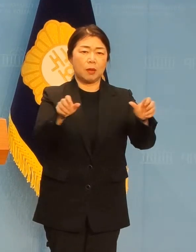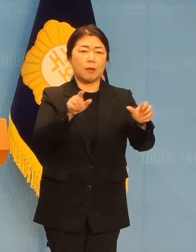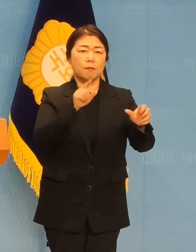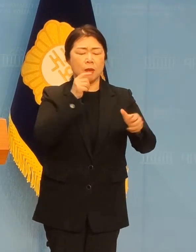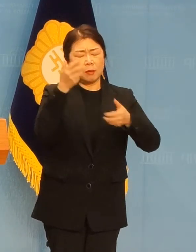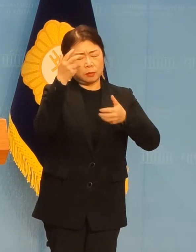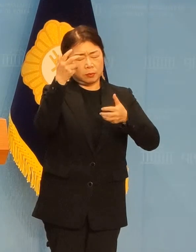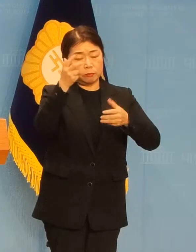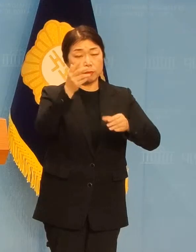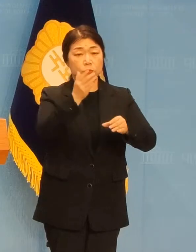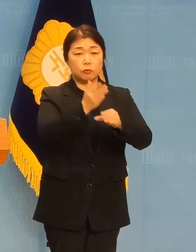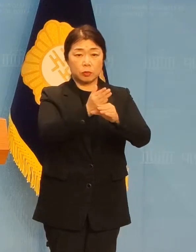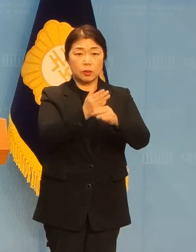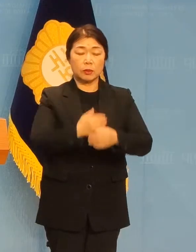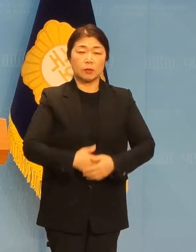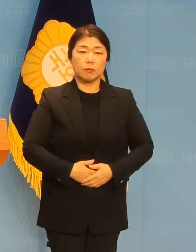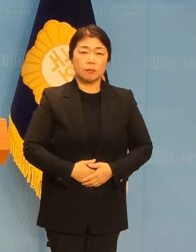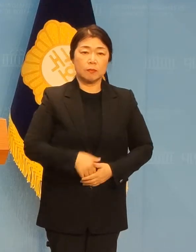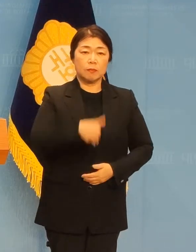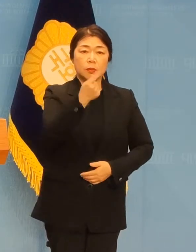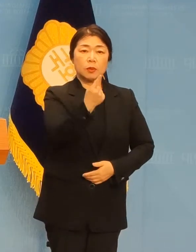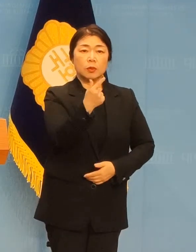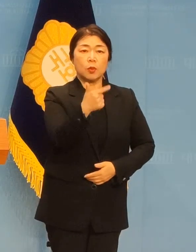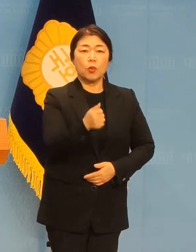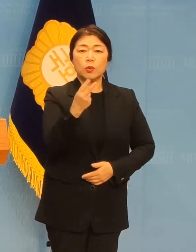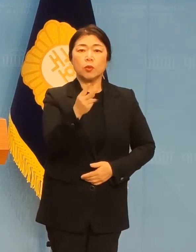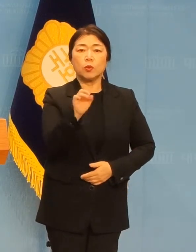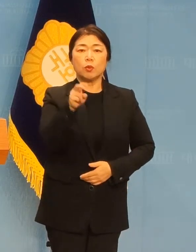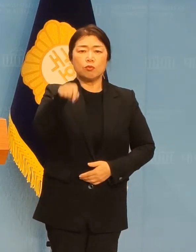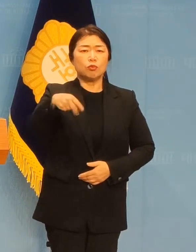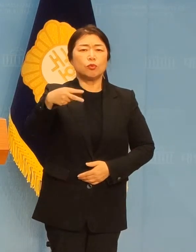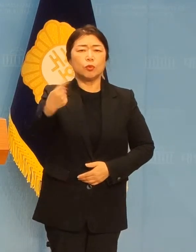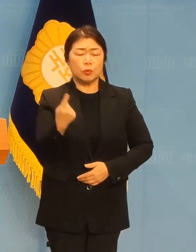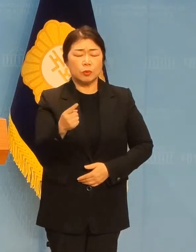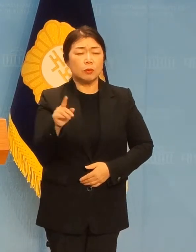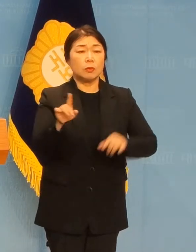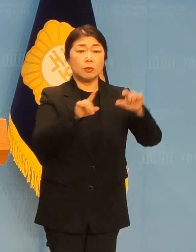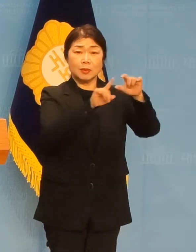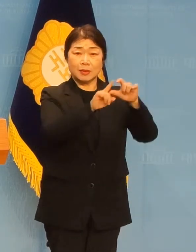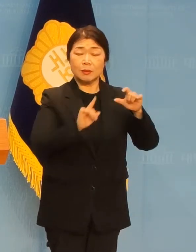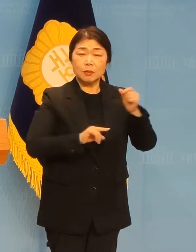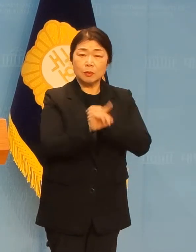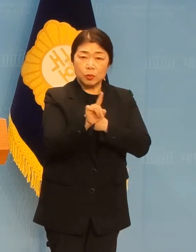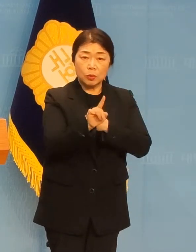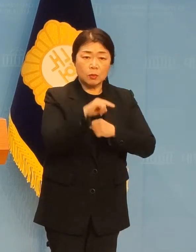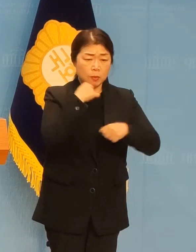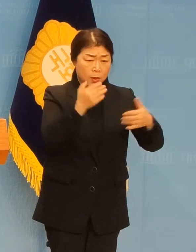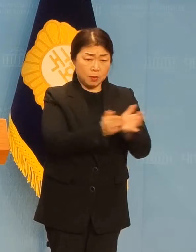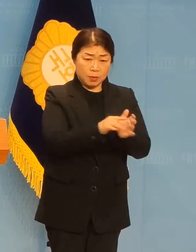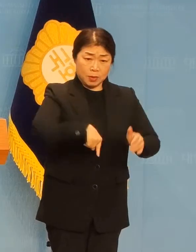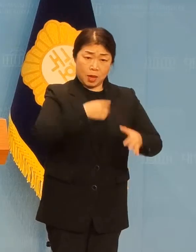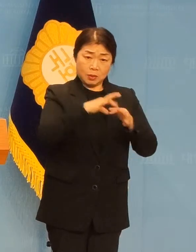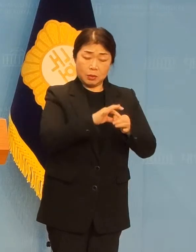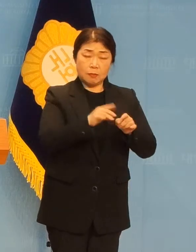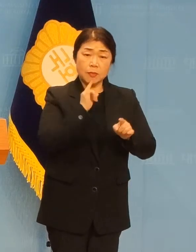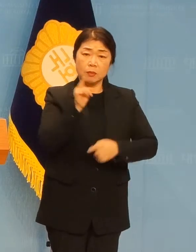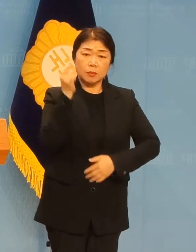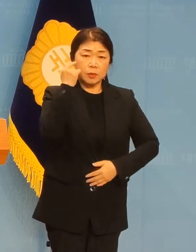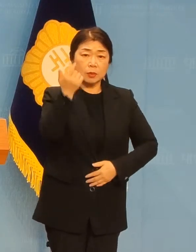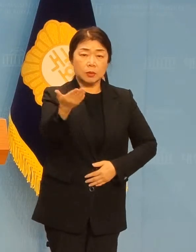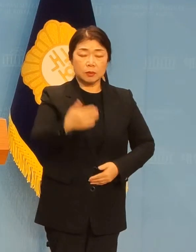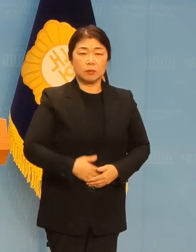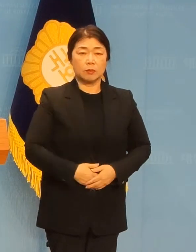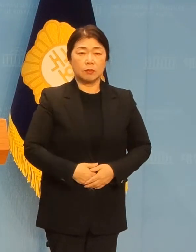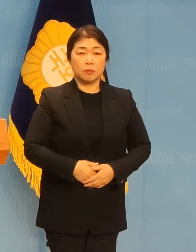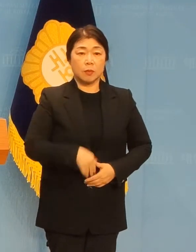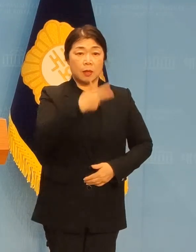물었습니다. 혼용무도라는 말은 국민의힘의 자기소개입니까? 국민의힘 장동혁 대표는